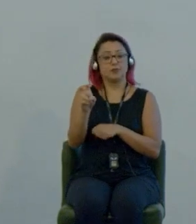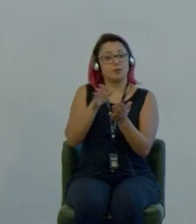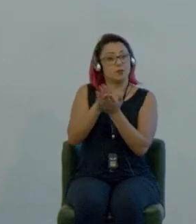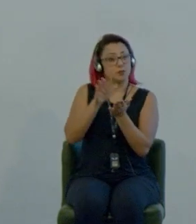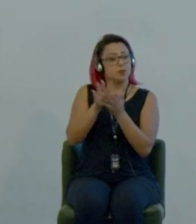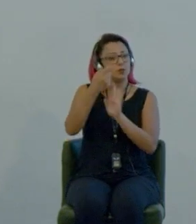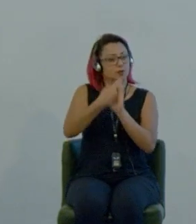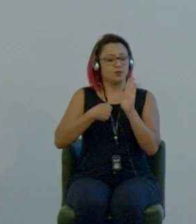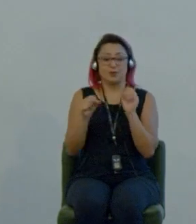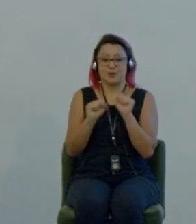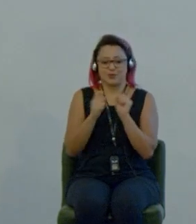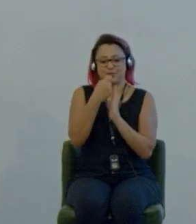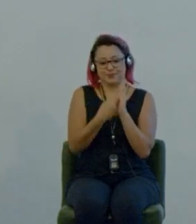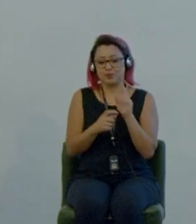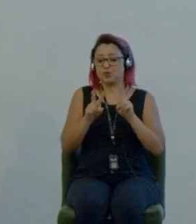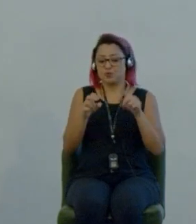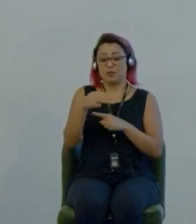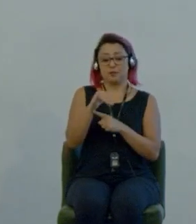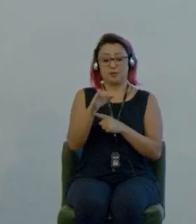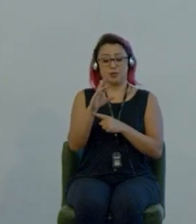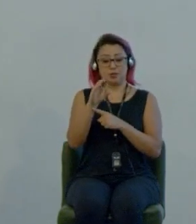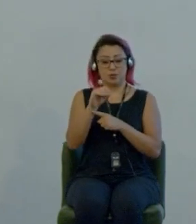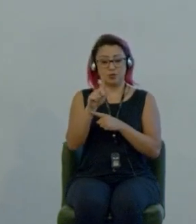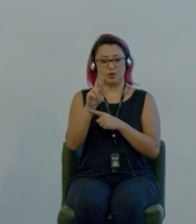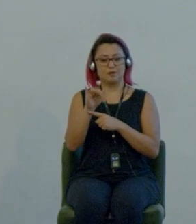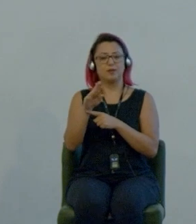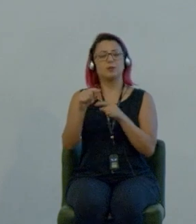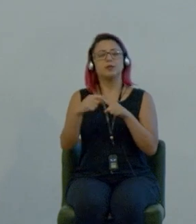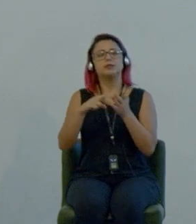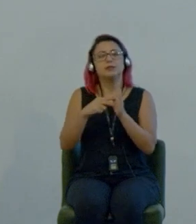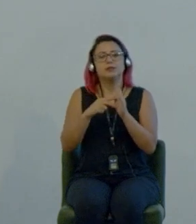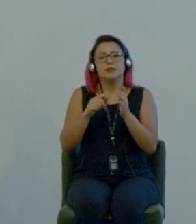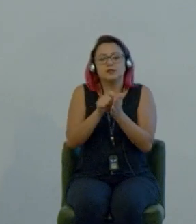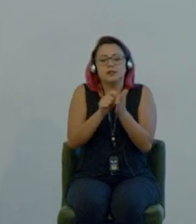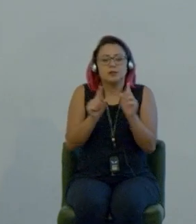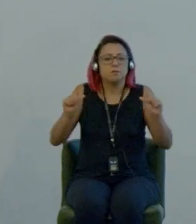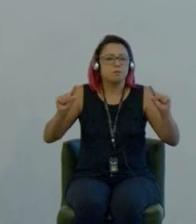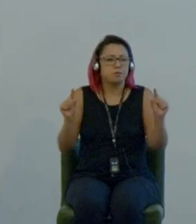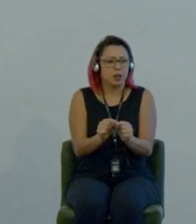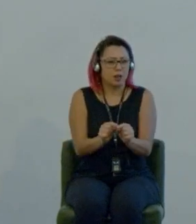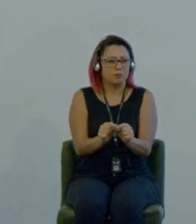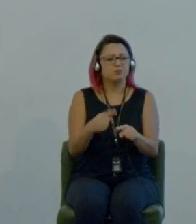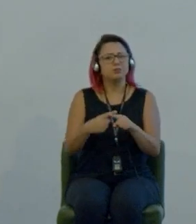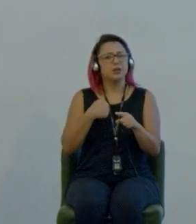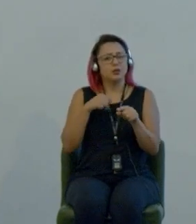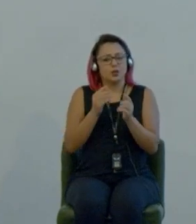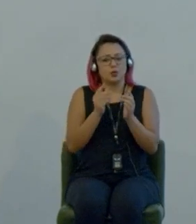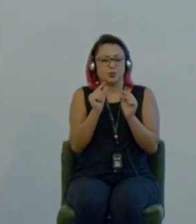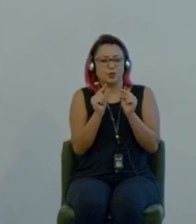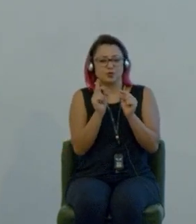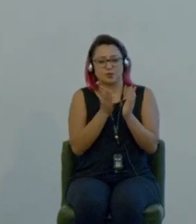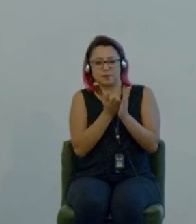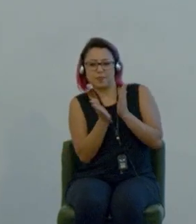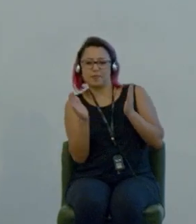s'appelle Micrographia, donc les petites écritures, les écritures minuscules. Alors pourquoi je fais ce détour brusquement par le XVIIe